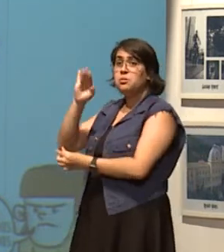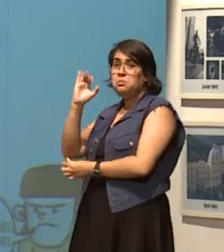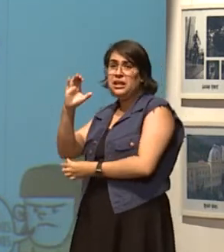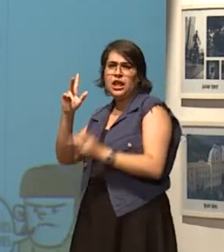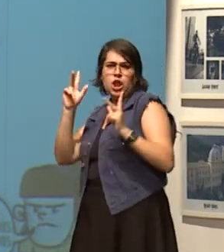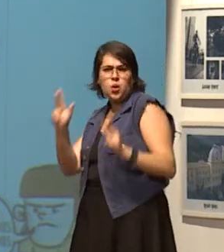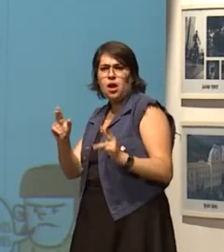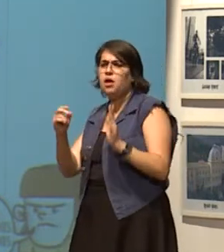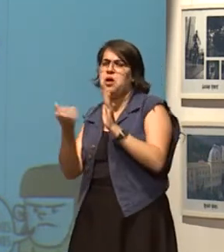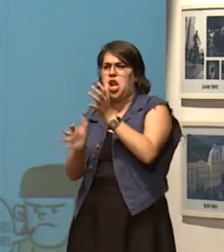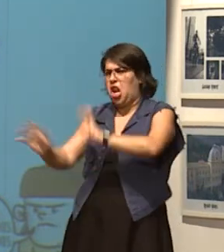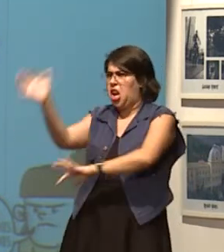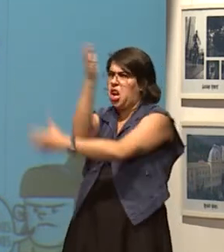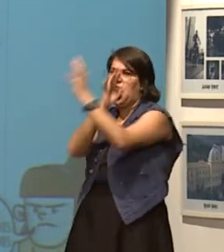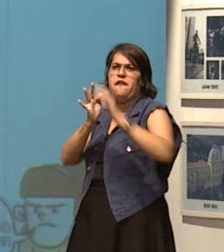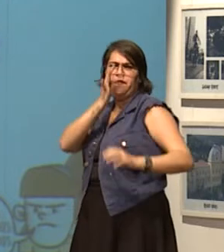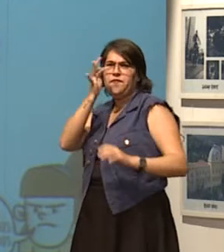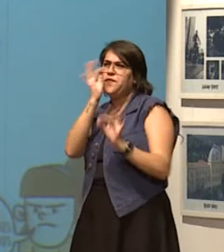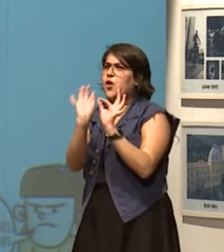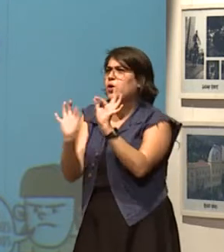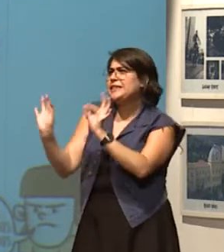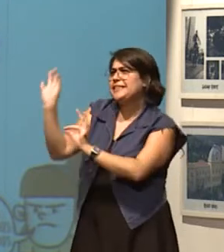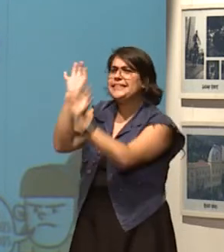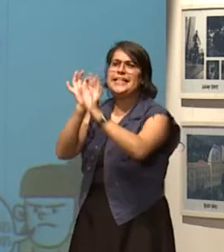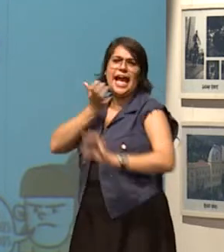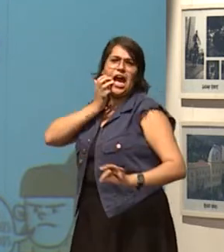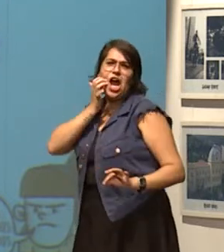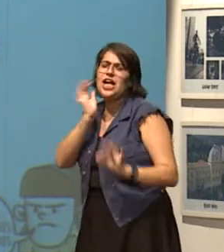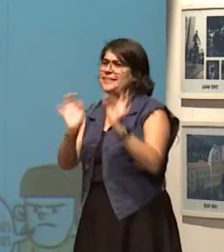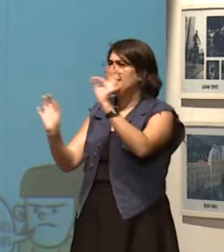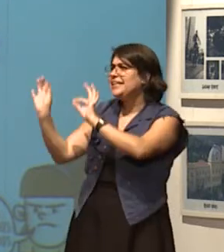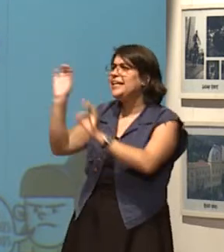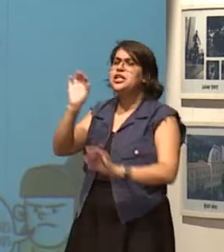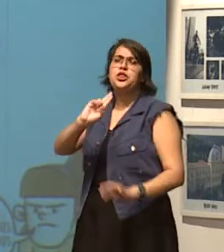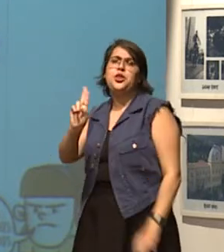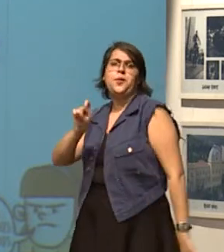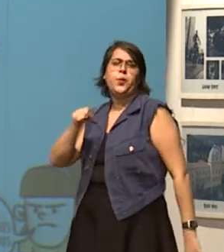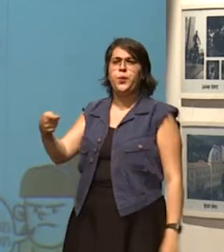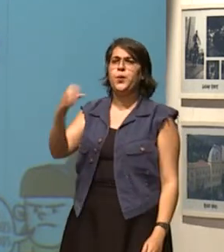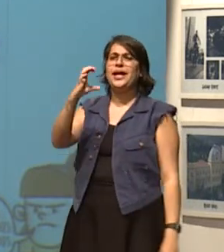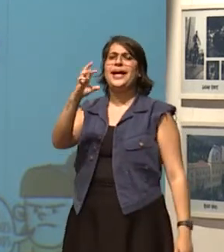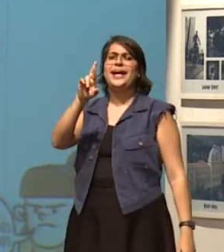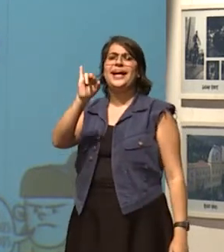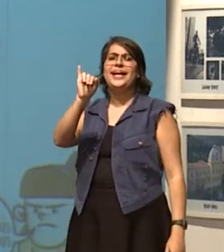R$ 1. E a caneta Bic, toda florida, cheia de detalhes rosas,